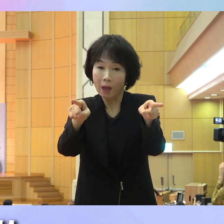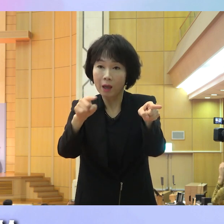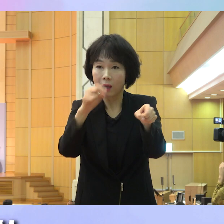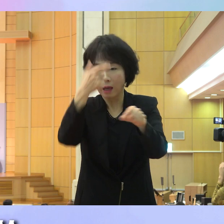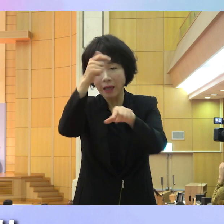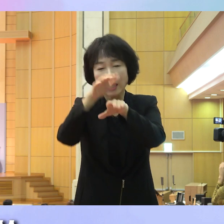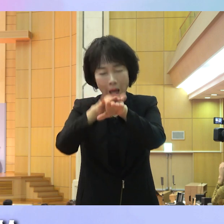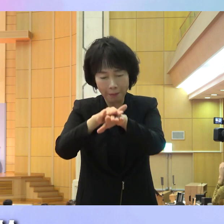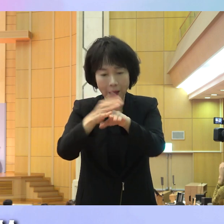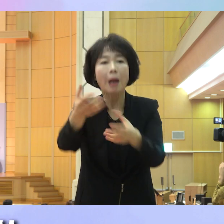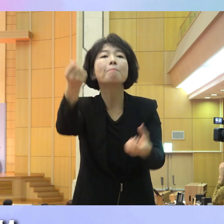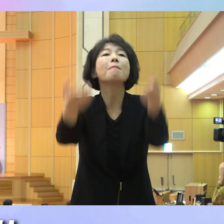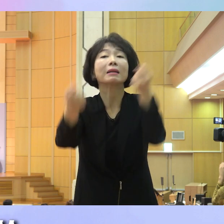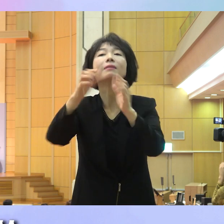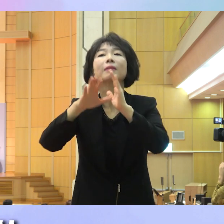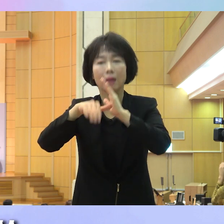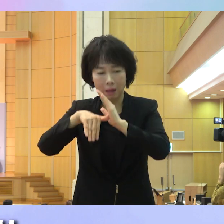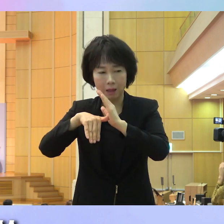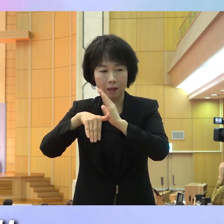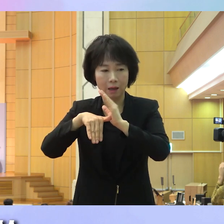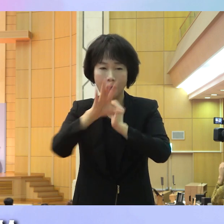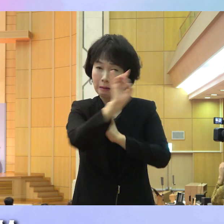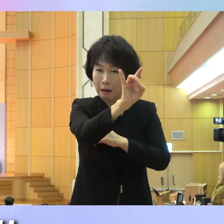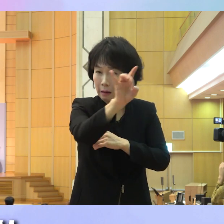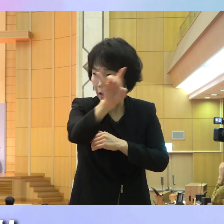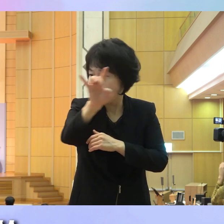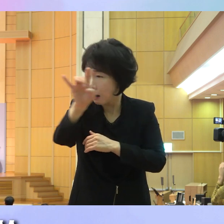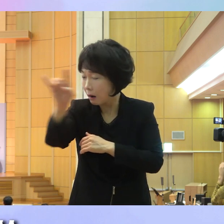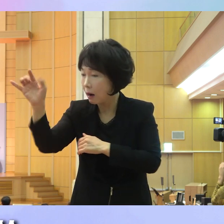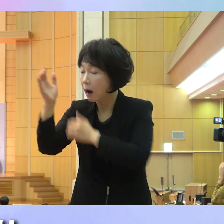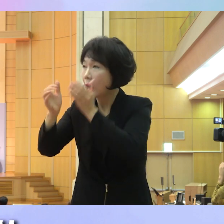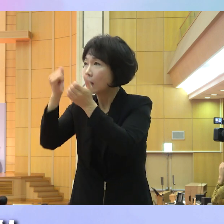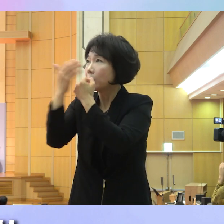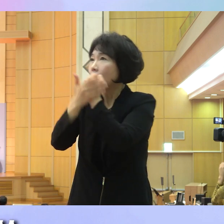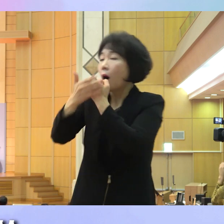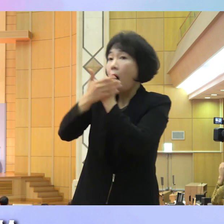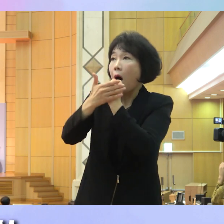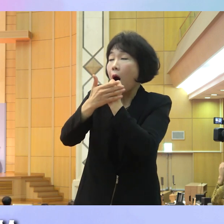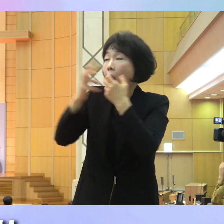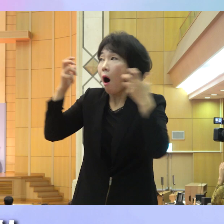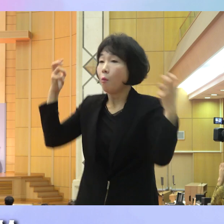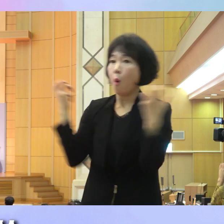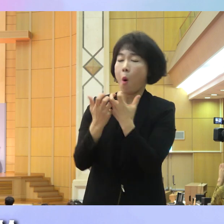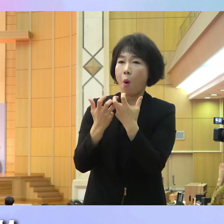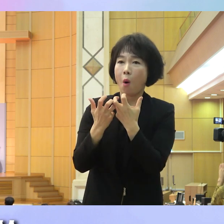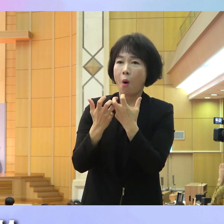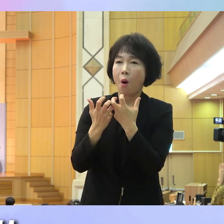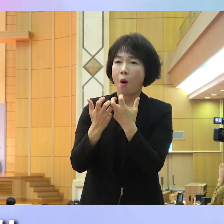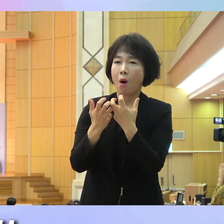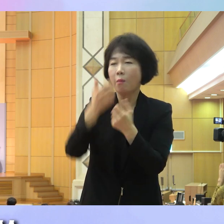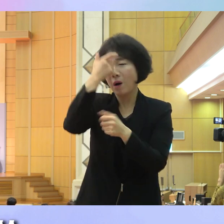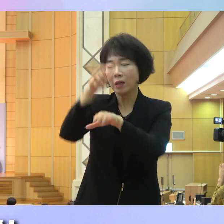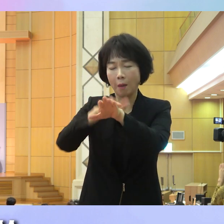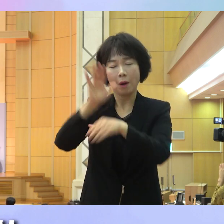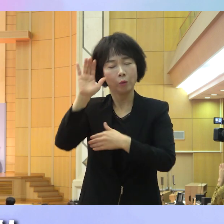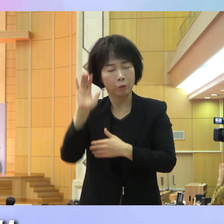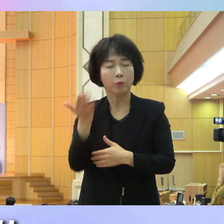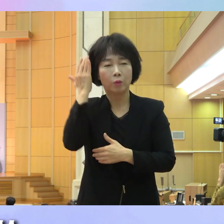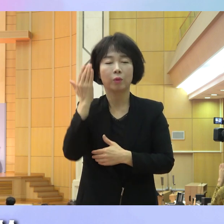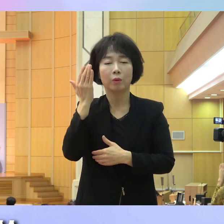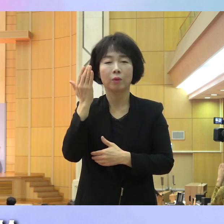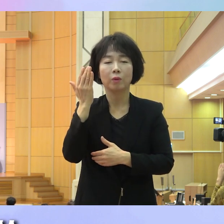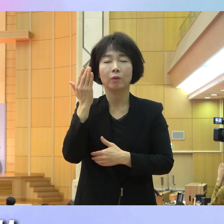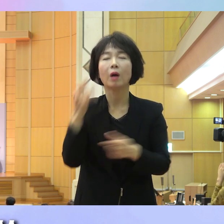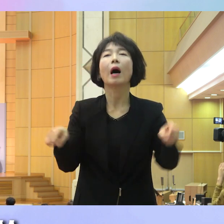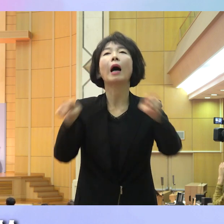받는 가정 사업장마다 개개인마다 주님의 은혜가 넘치는 귀한 예배가 될 수 있도록 우리